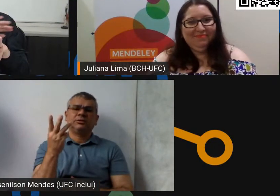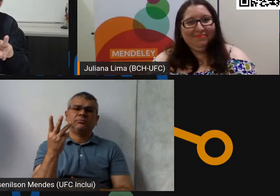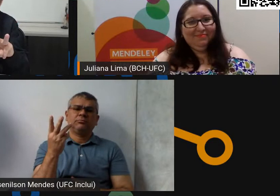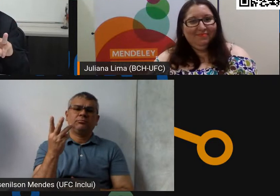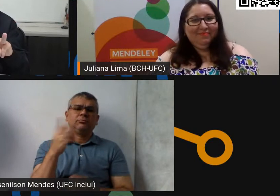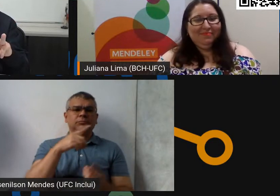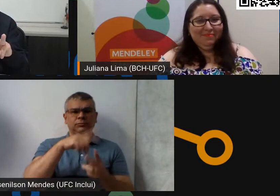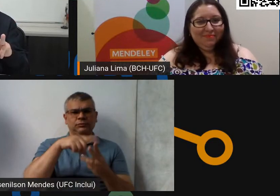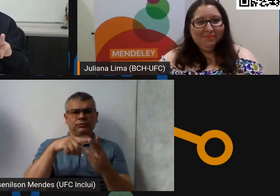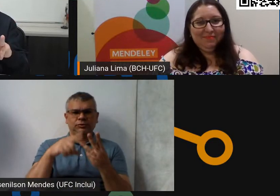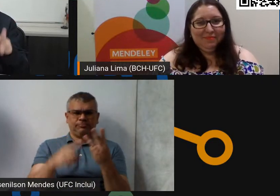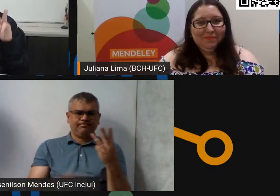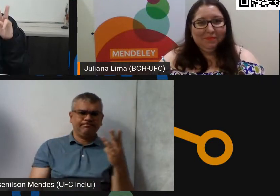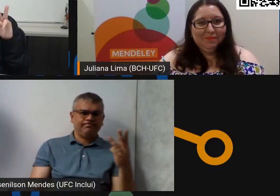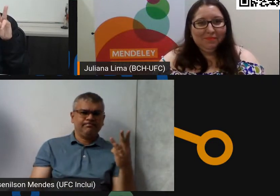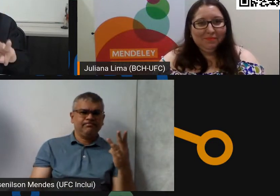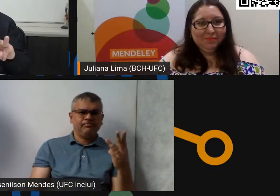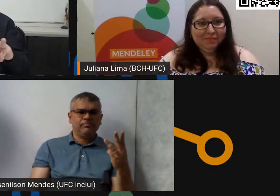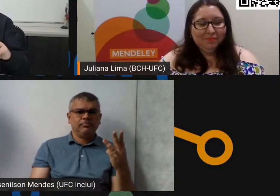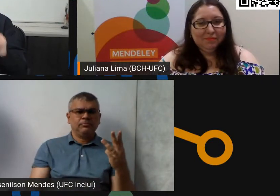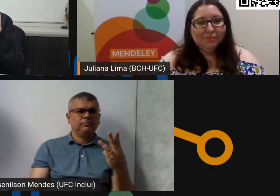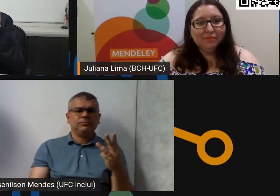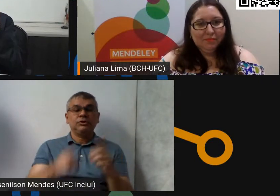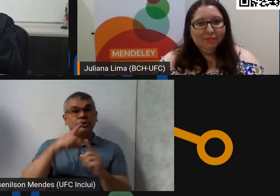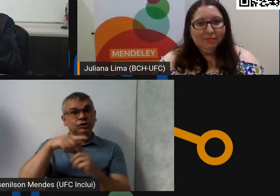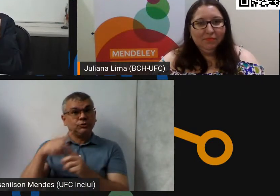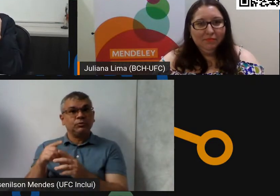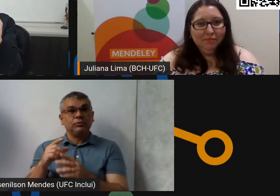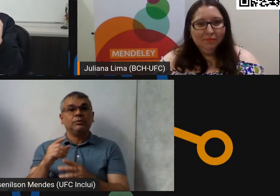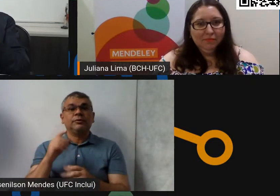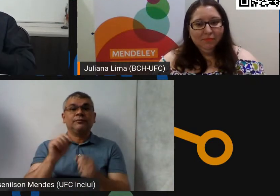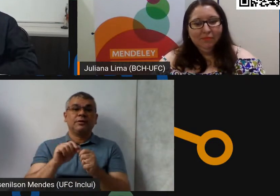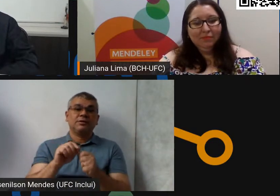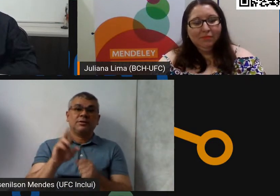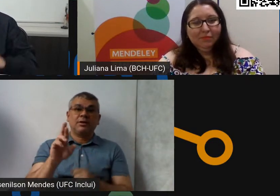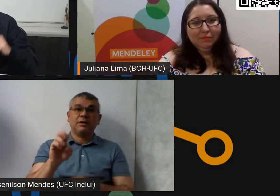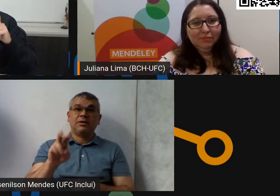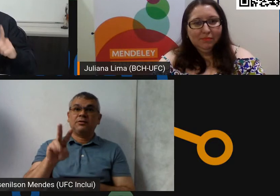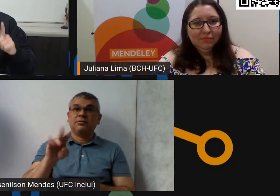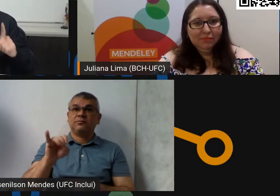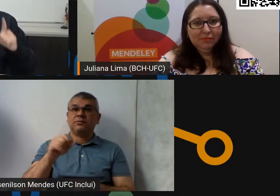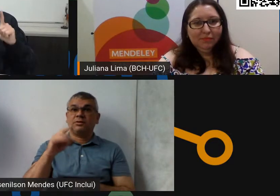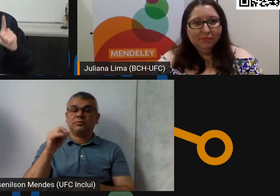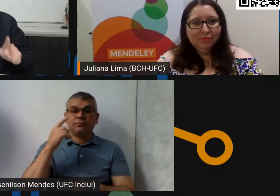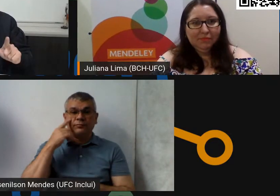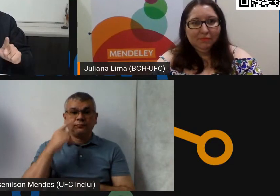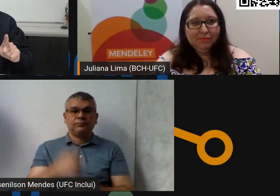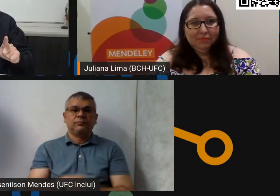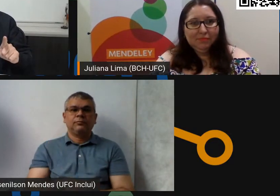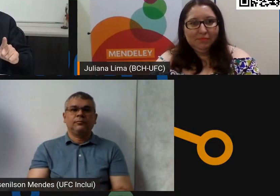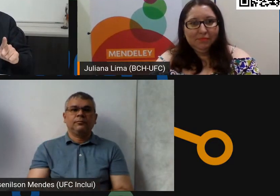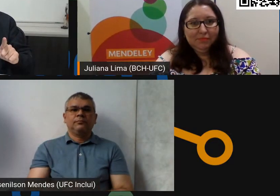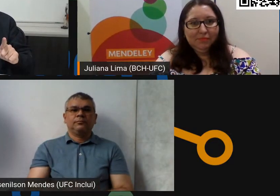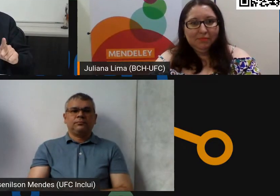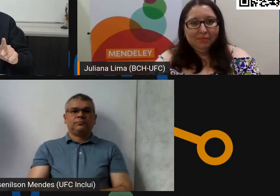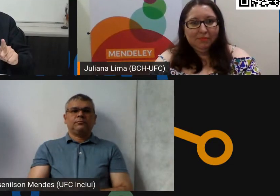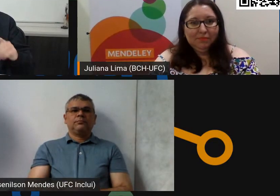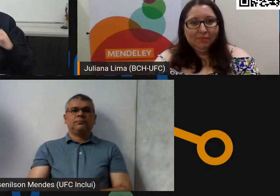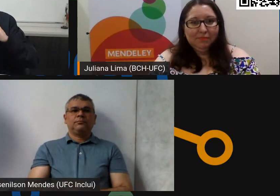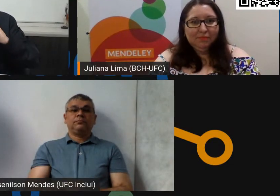resto esquece. Só tem três tipos, e vou dizer quais são os três tipos para vocês, do ponto de vista lógico da